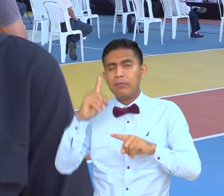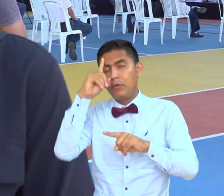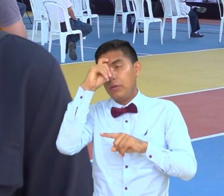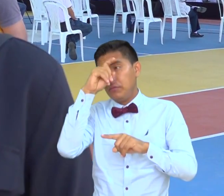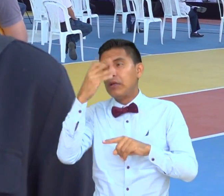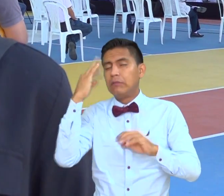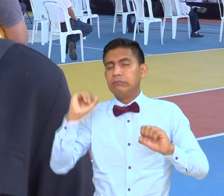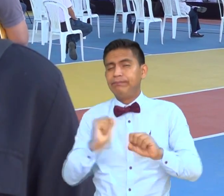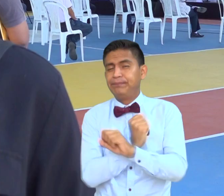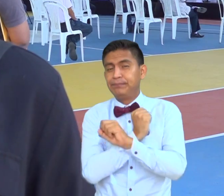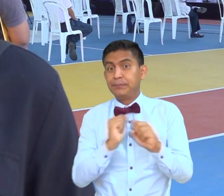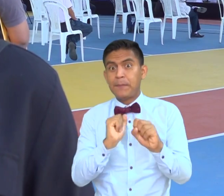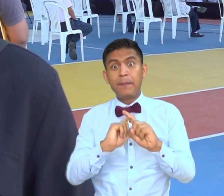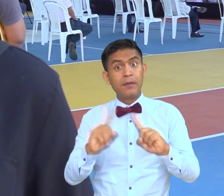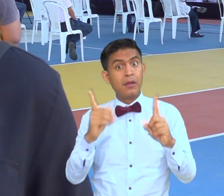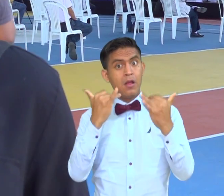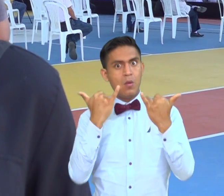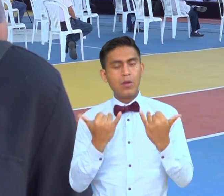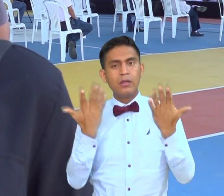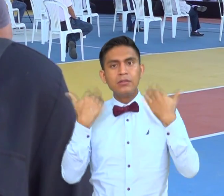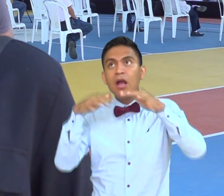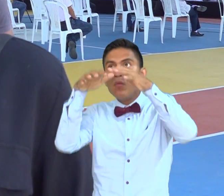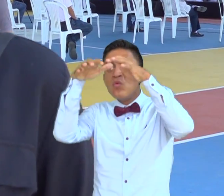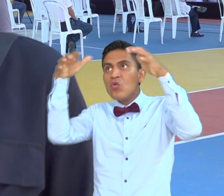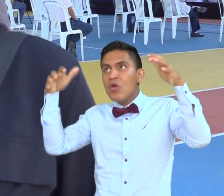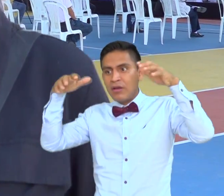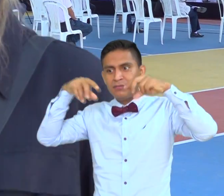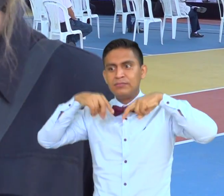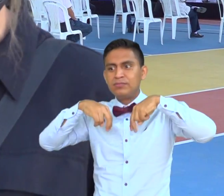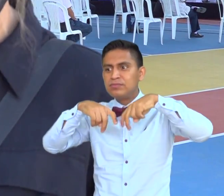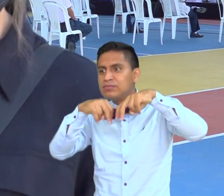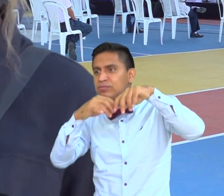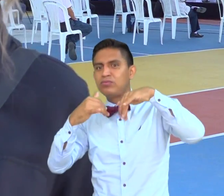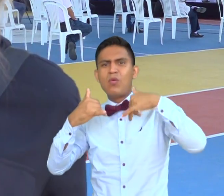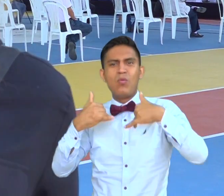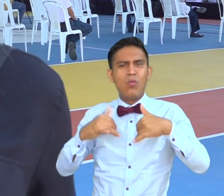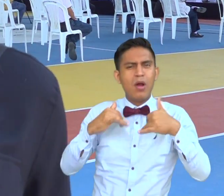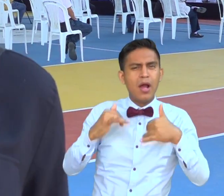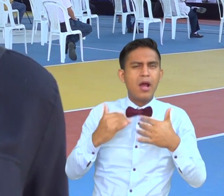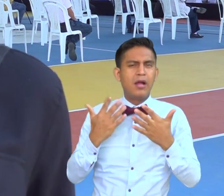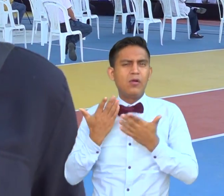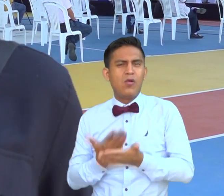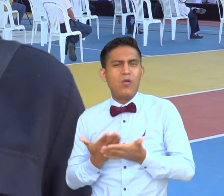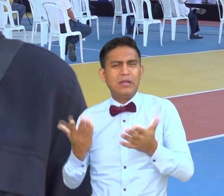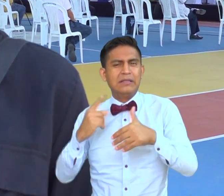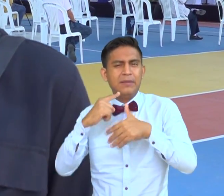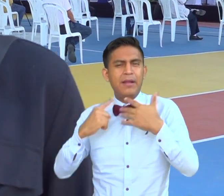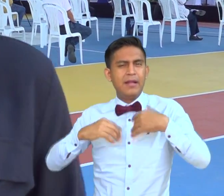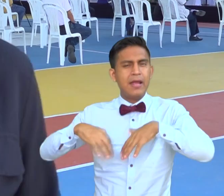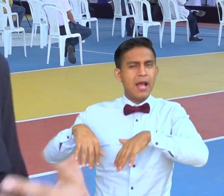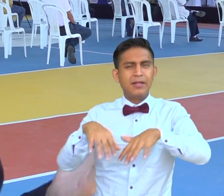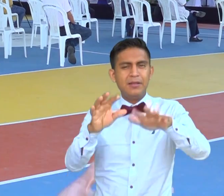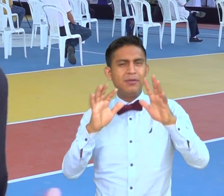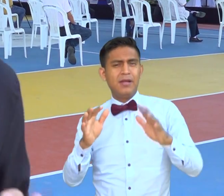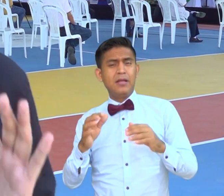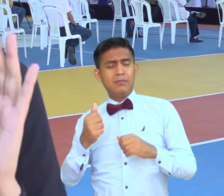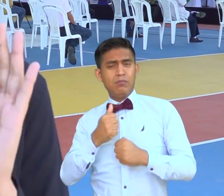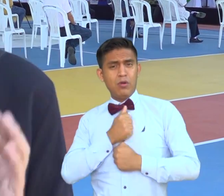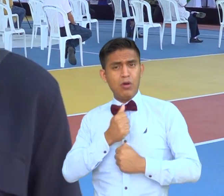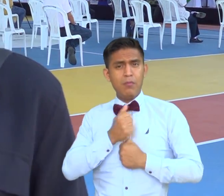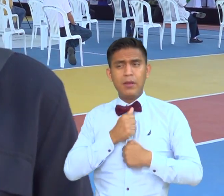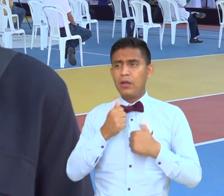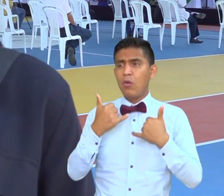el sol o lluvia. Pero a partir de ahora podrán potencializar sus habilidades, sean